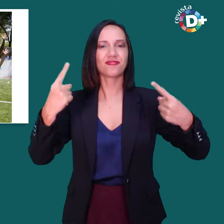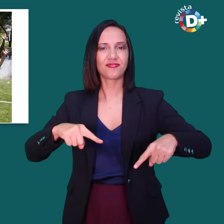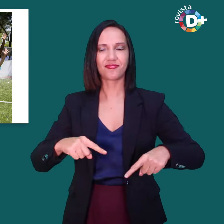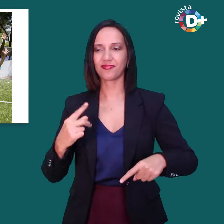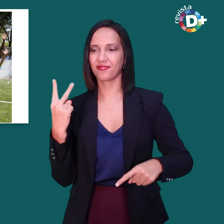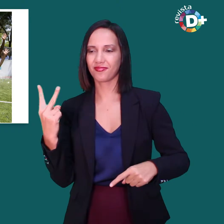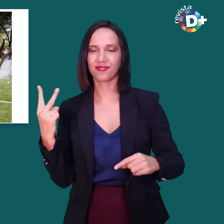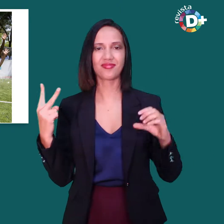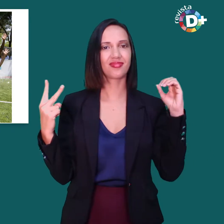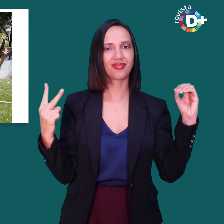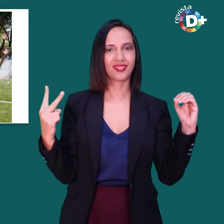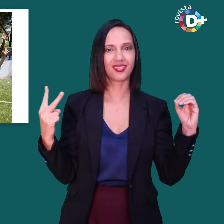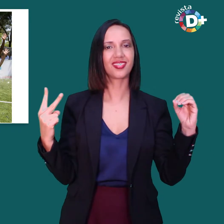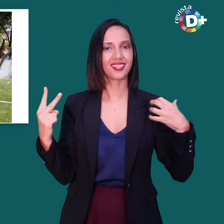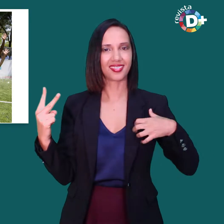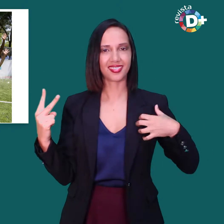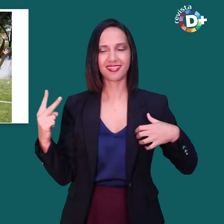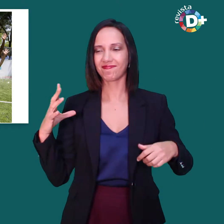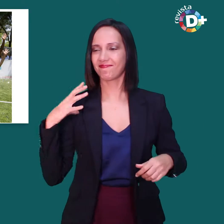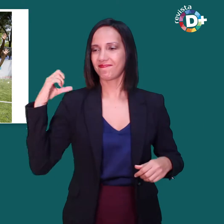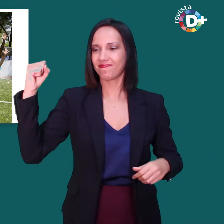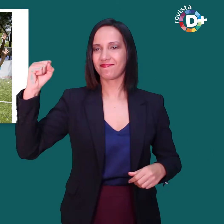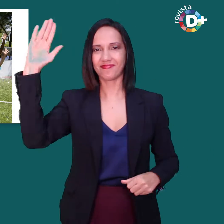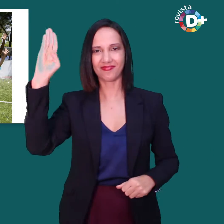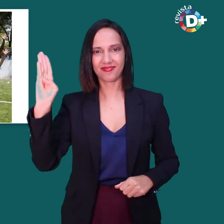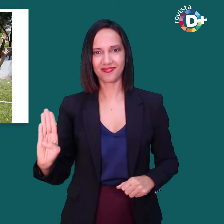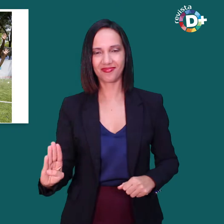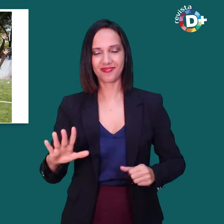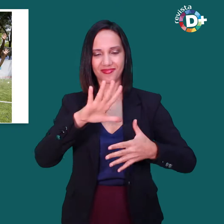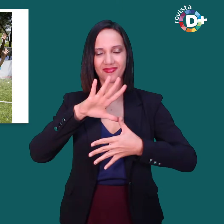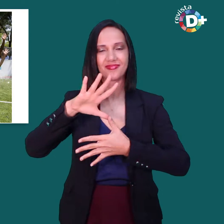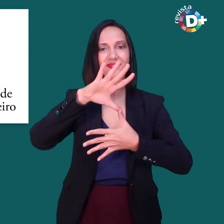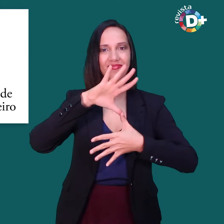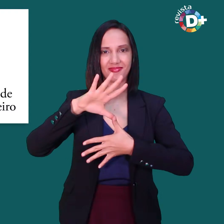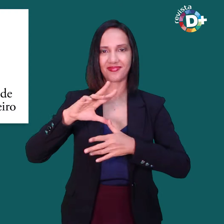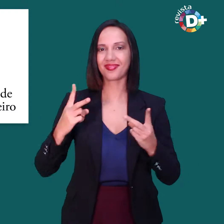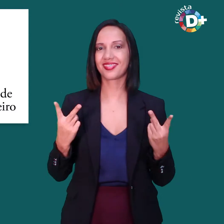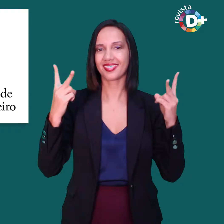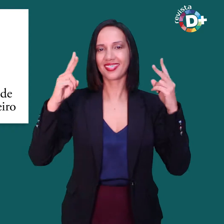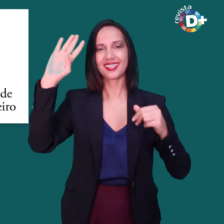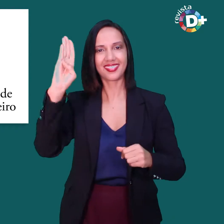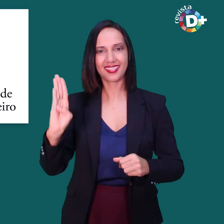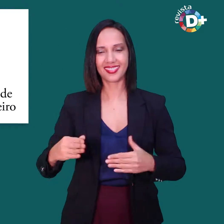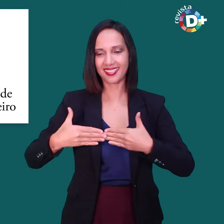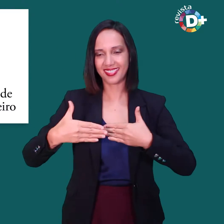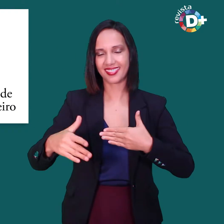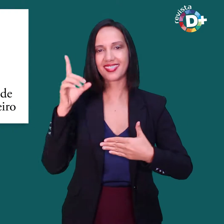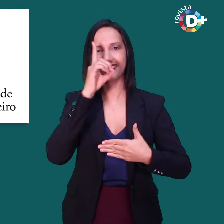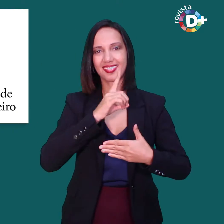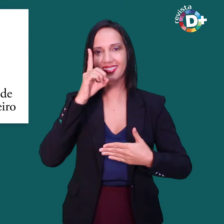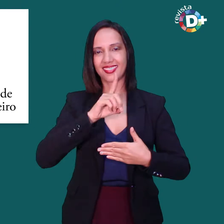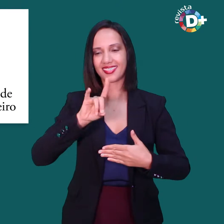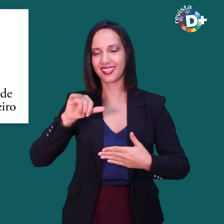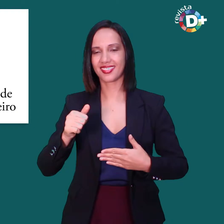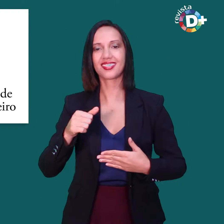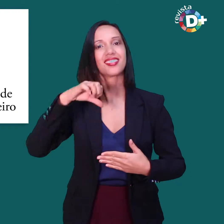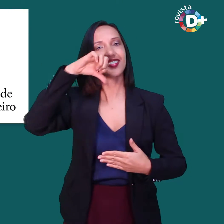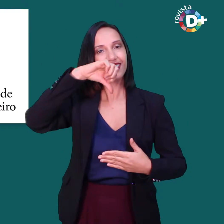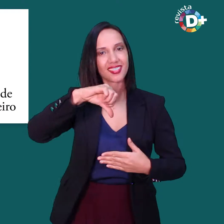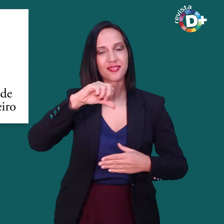por 2-0 e é a grande campeã do Campeonato das Américas. A vitória brasileira aconteceu neste domingo, dia 9 de junho, na